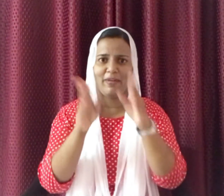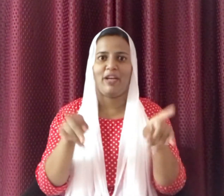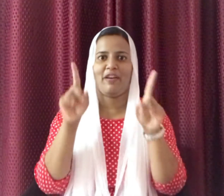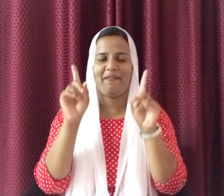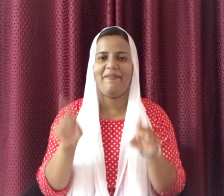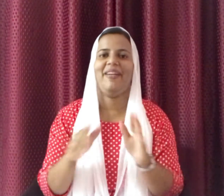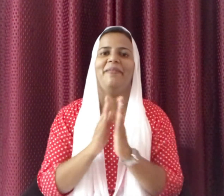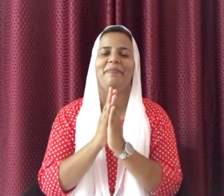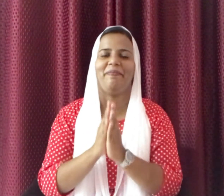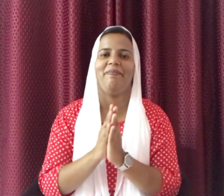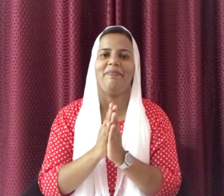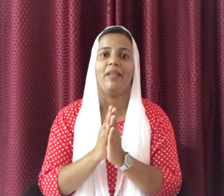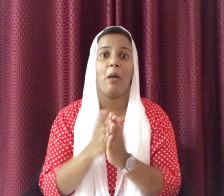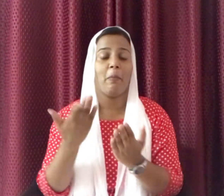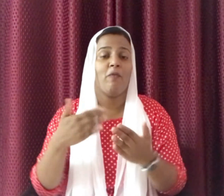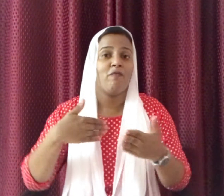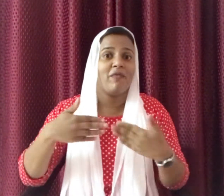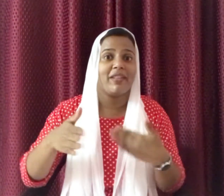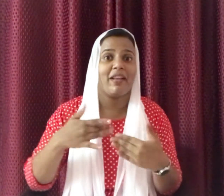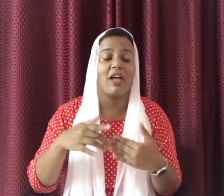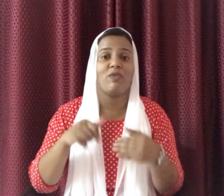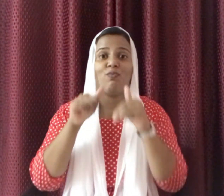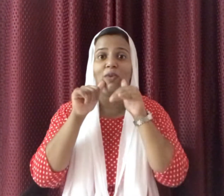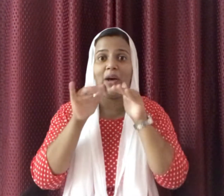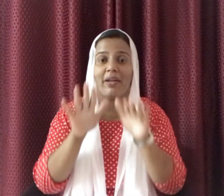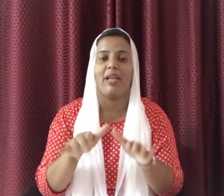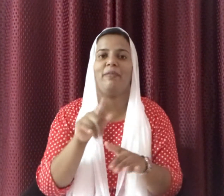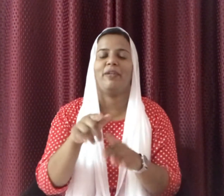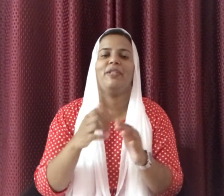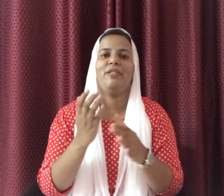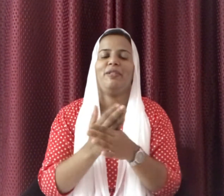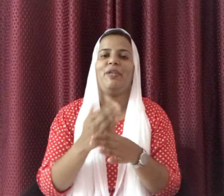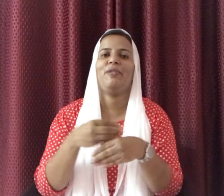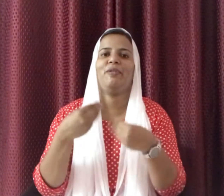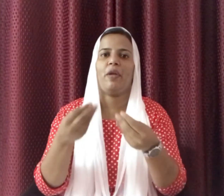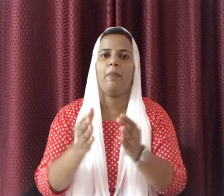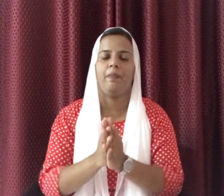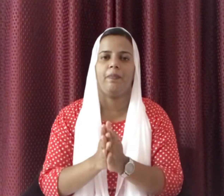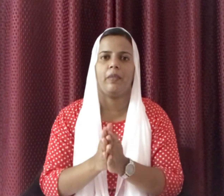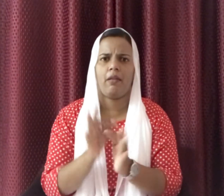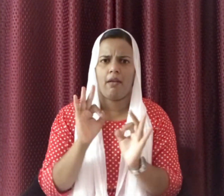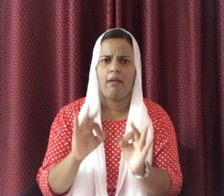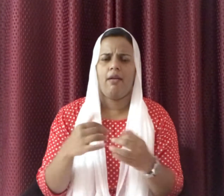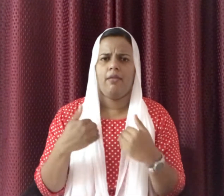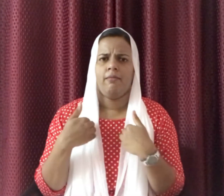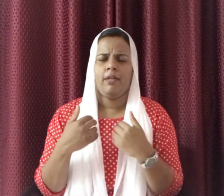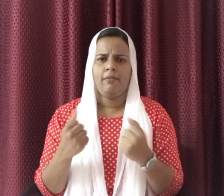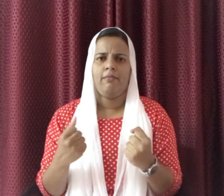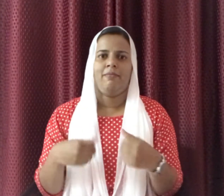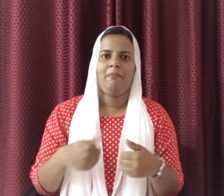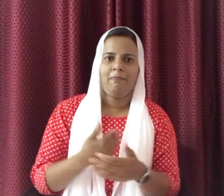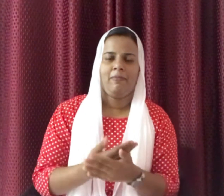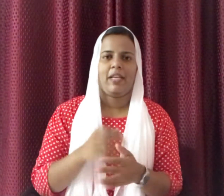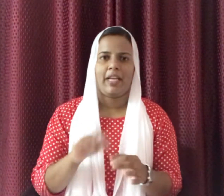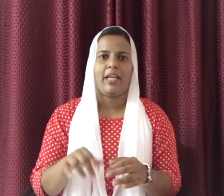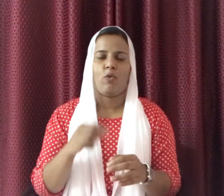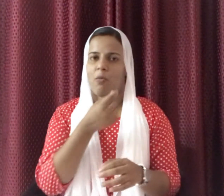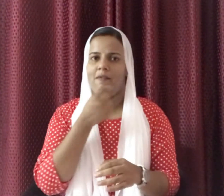ഉപവാസ പ്രാർത്ഥനയിലൂടെ വ്യത്യസ്തമായ അനുഗ്രഹങ്ങളെ നമ്മുടെ ജീവിതത്തിലേക്ക് കർത്താവ് പകരും. മാനസികമായി നമ്മൾ ഒരുങ്ങണം ഉപവാസത്തിന് വേണ്ടി. ഈ ഉപവാസം എനിക്ക് ഒരു അനുഗ്രഹമായിരിക്കും